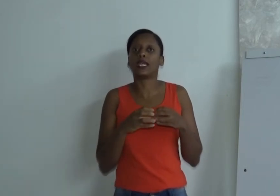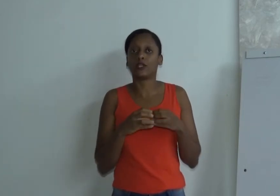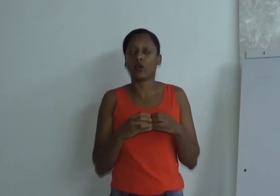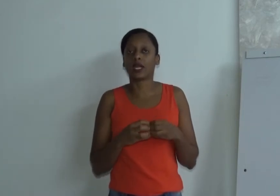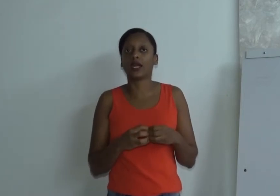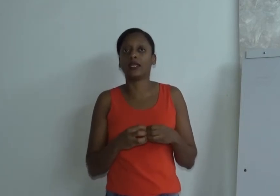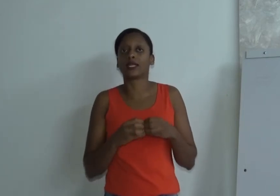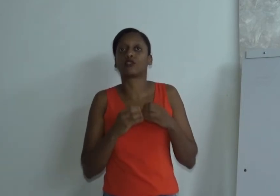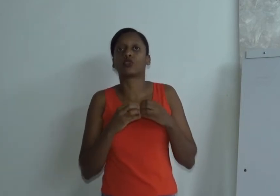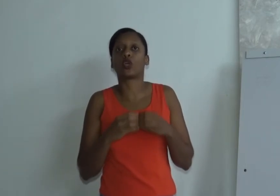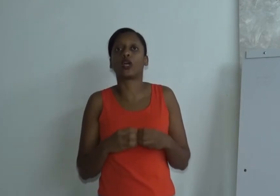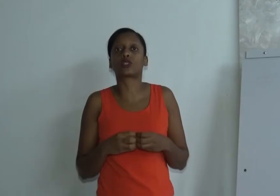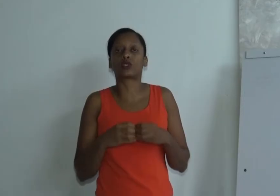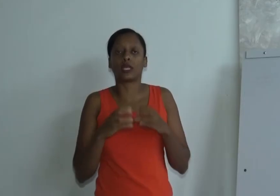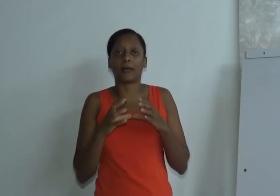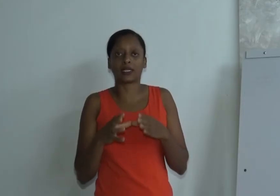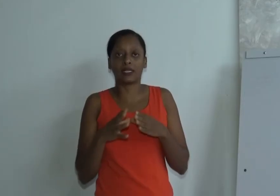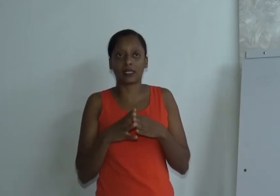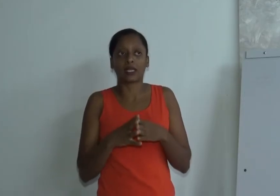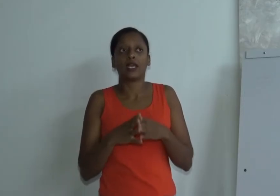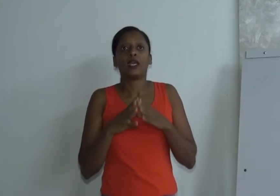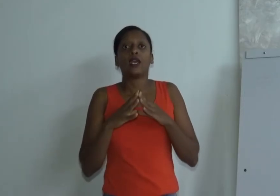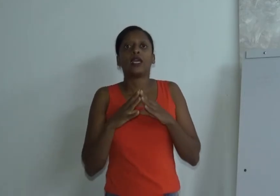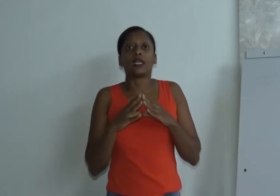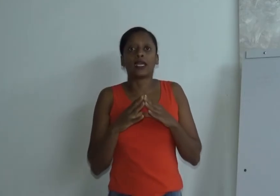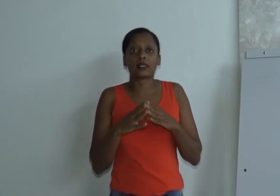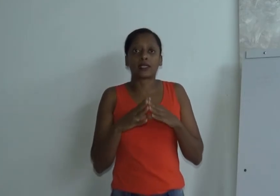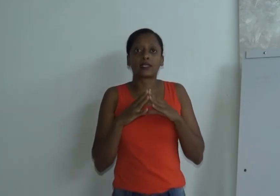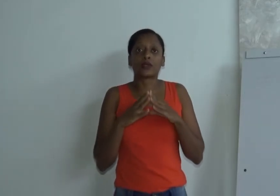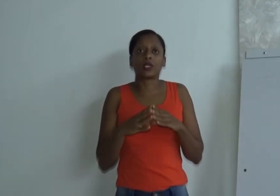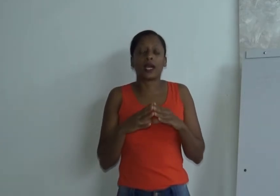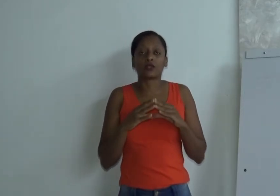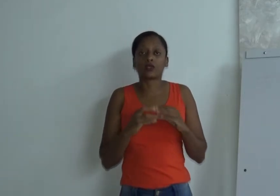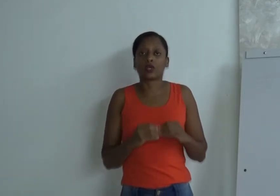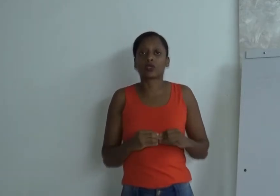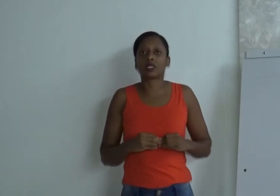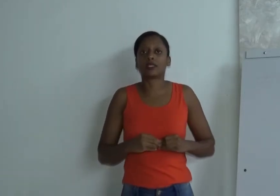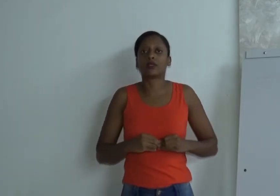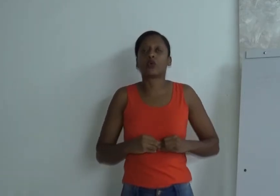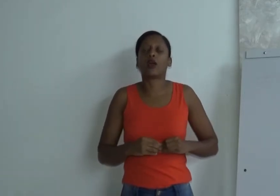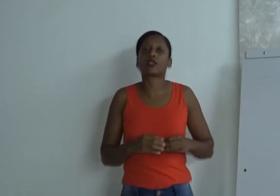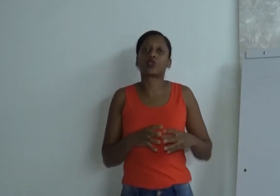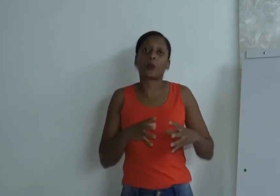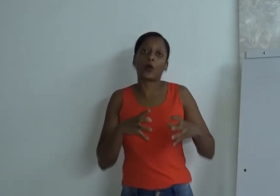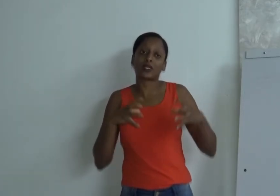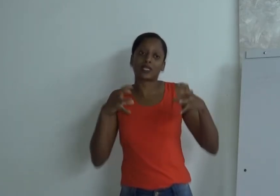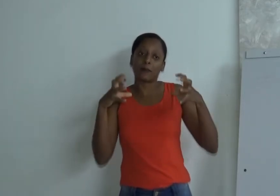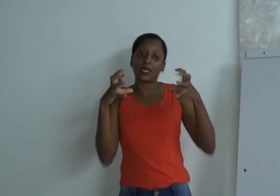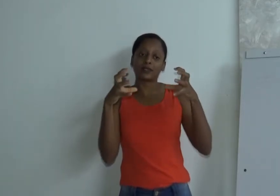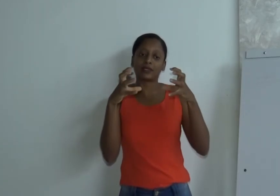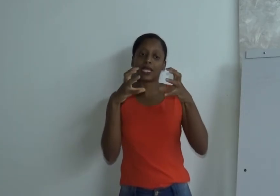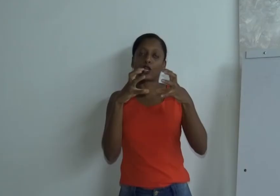e inorgânica da matriz extracelular do nosso tecido ósseo possa manter